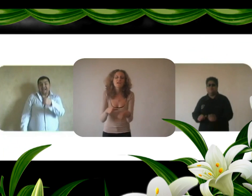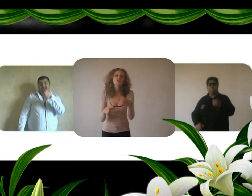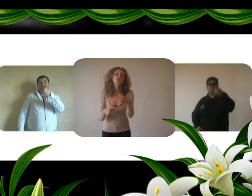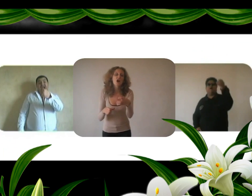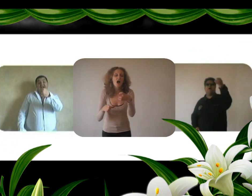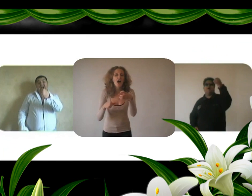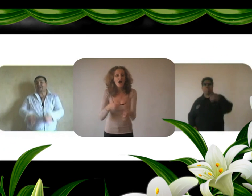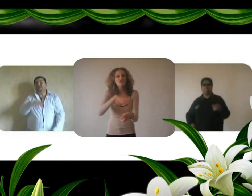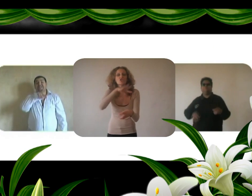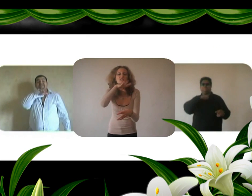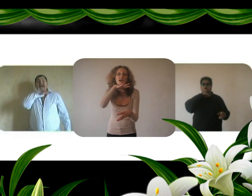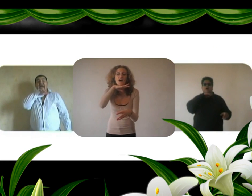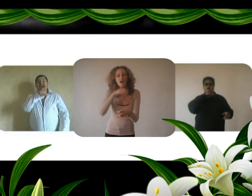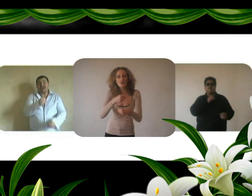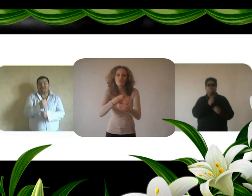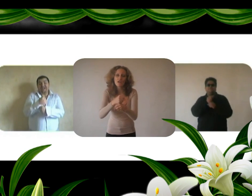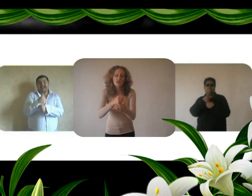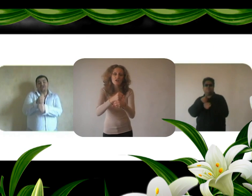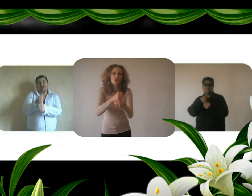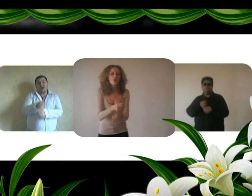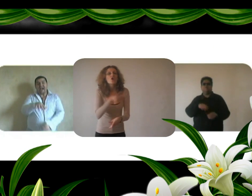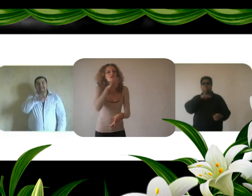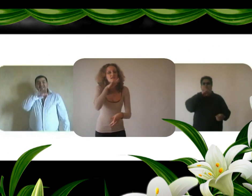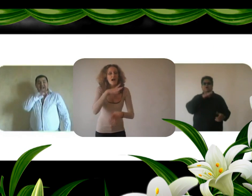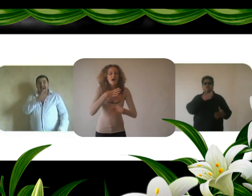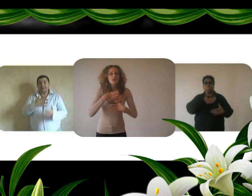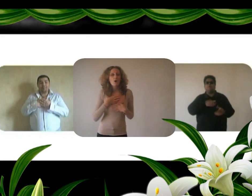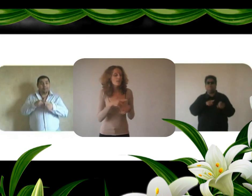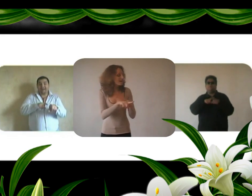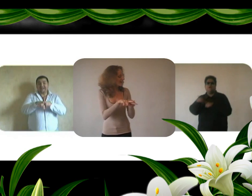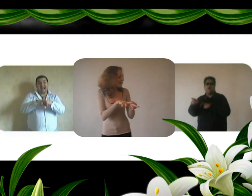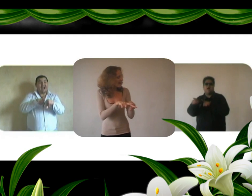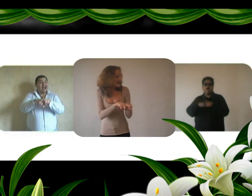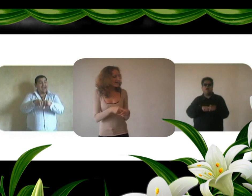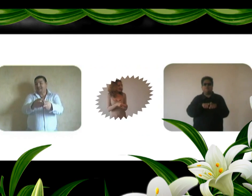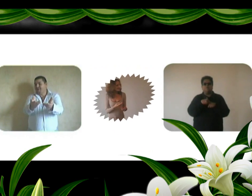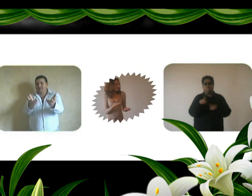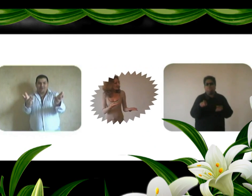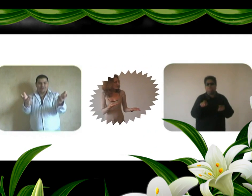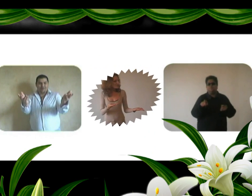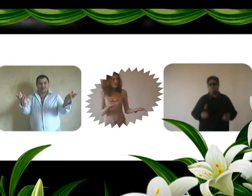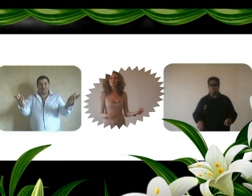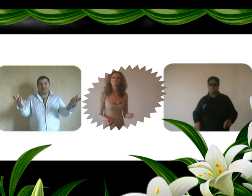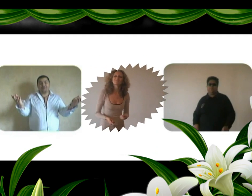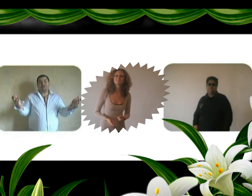Налей ми чаша старо вино, стари мой приятелю.